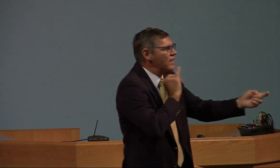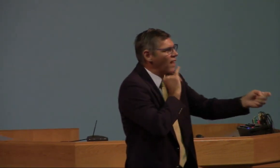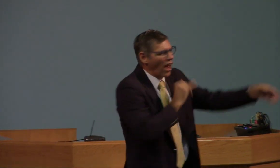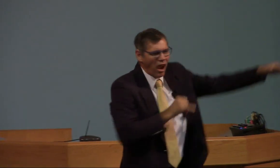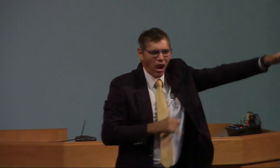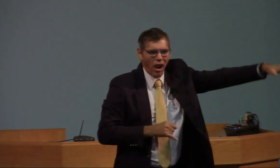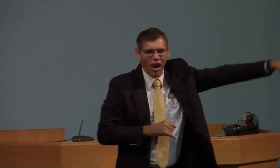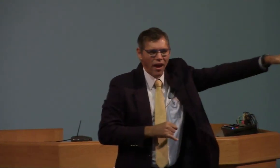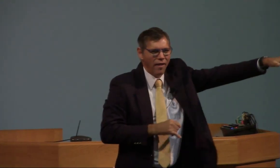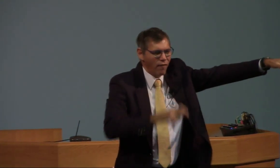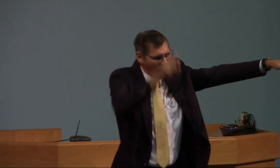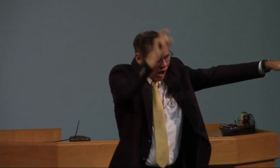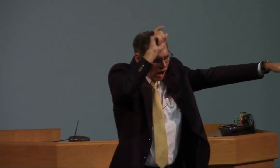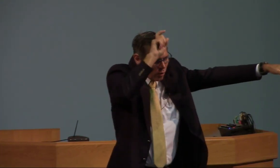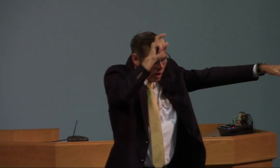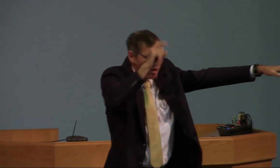Israel en Farao.